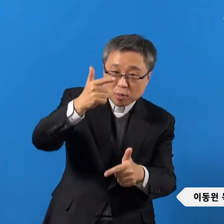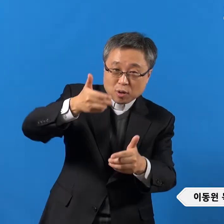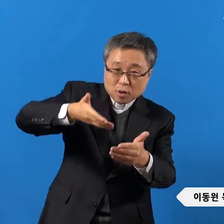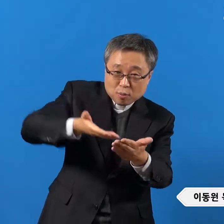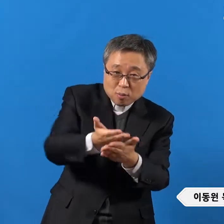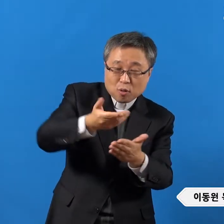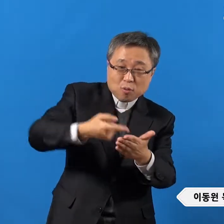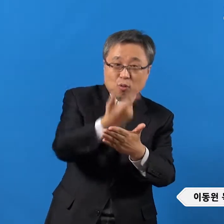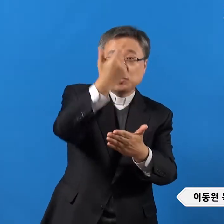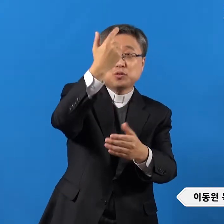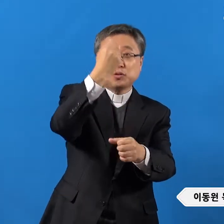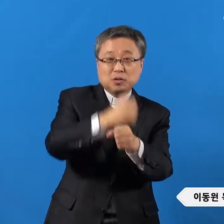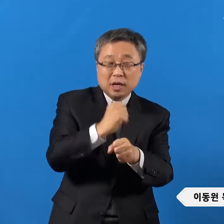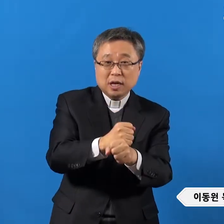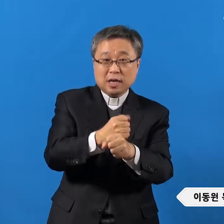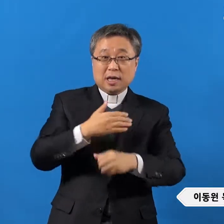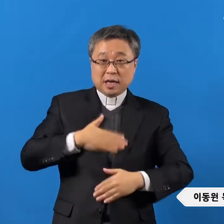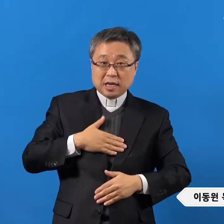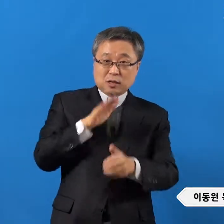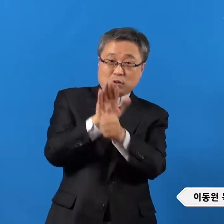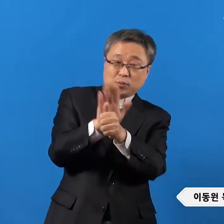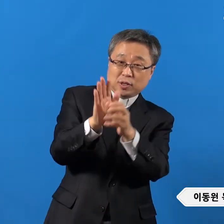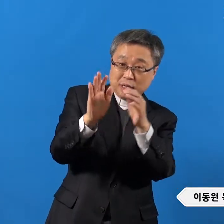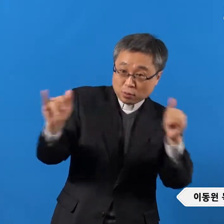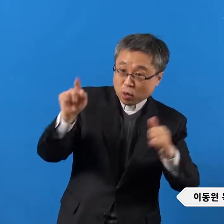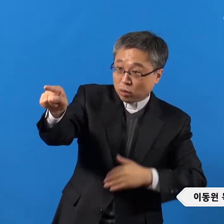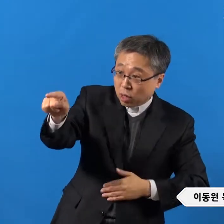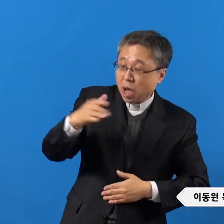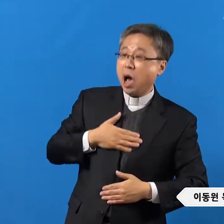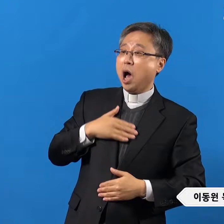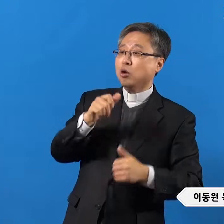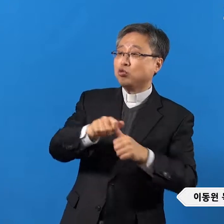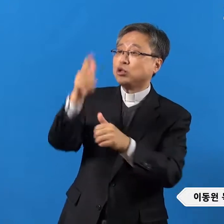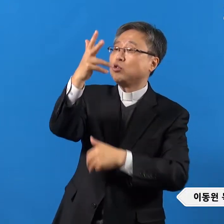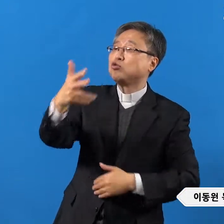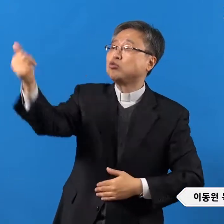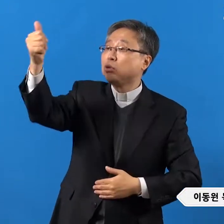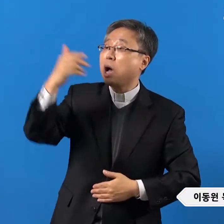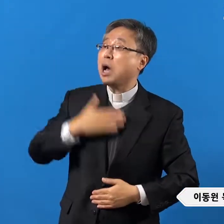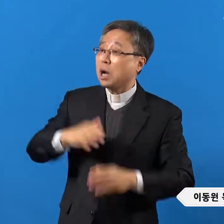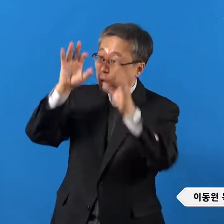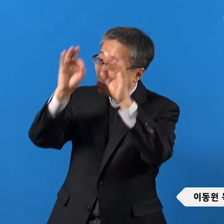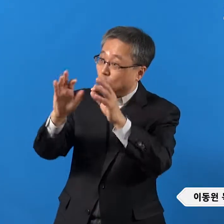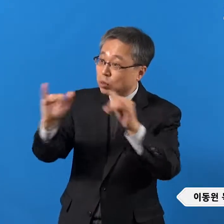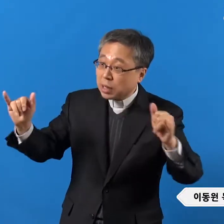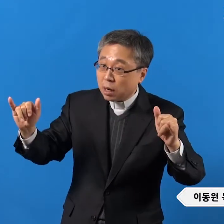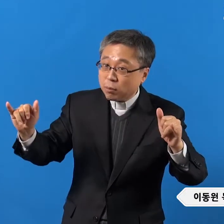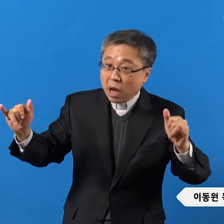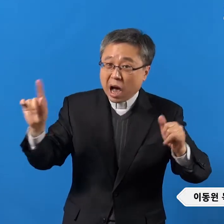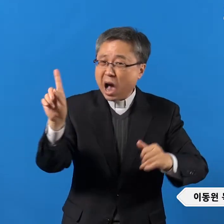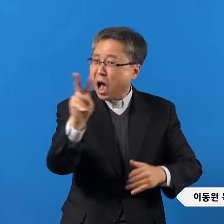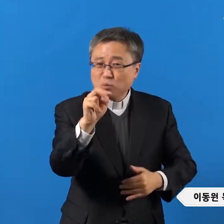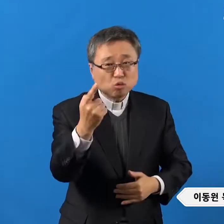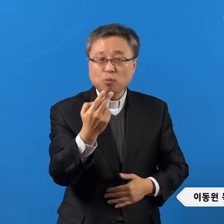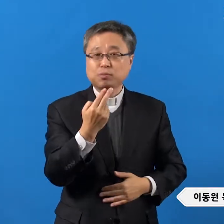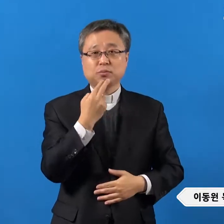그가 구세주이시고 그가 하나님인 것을 알아본 마을 사람들은 아무도 없었습니다.